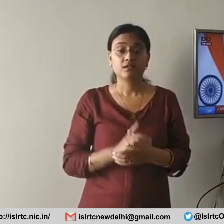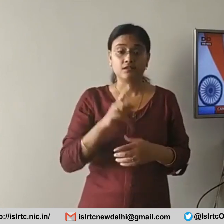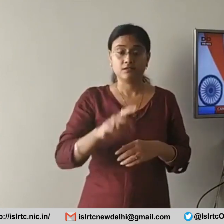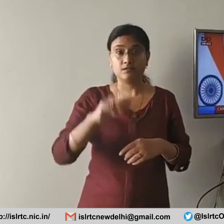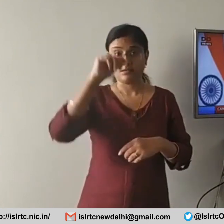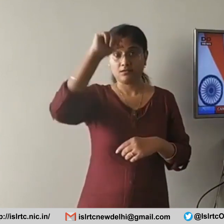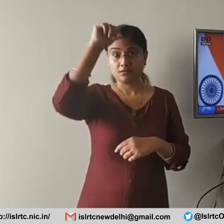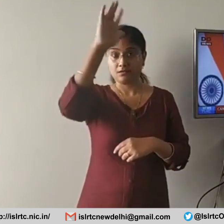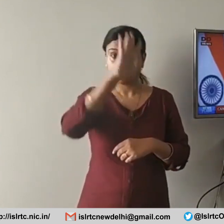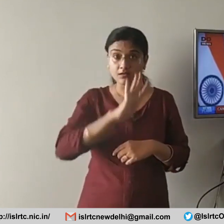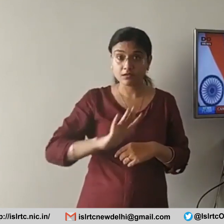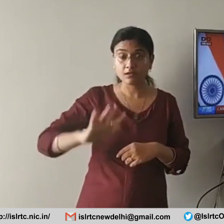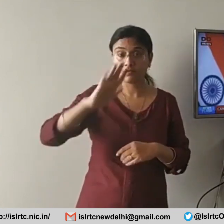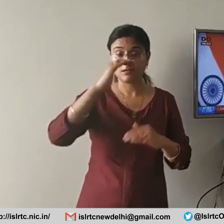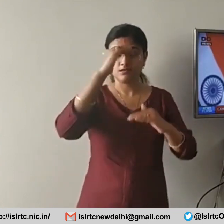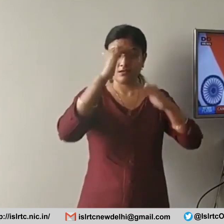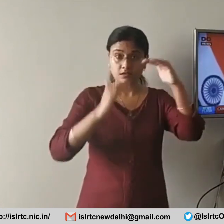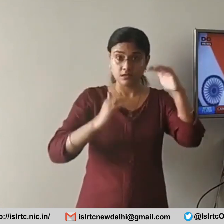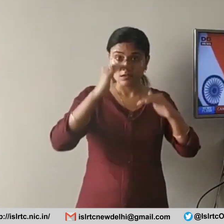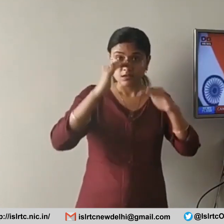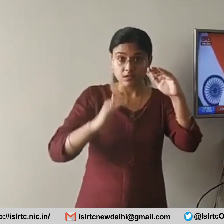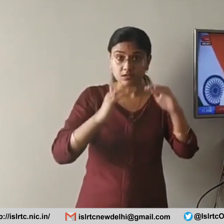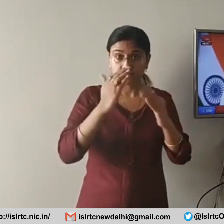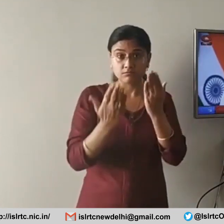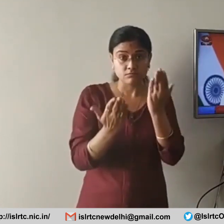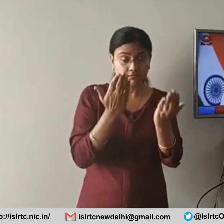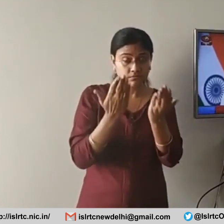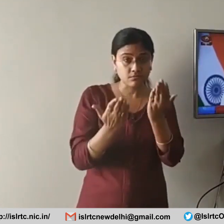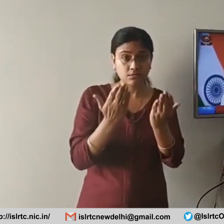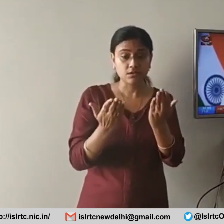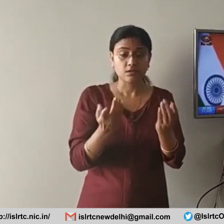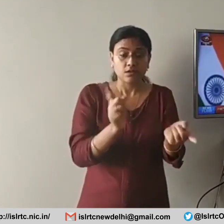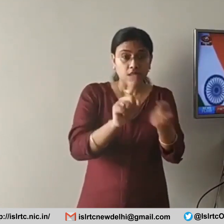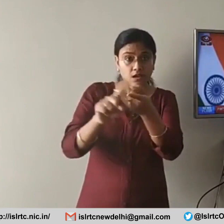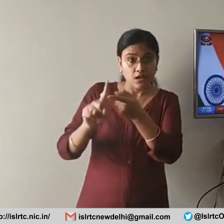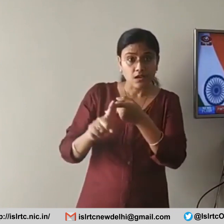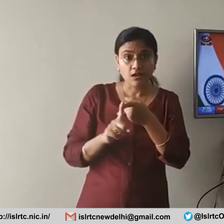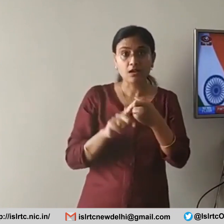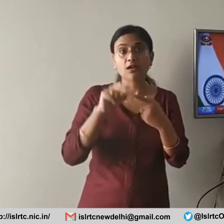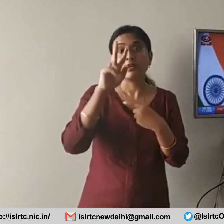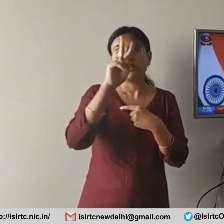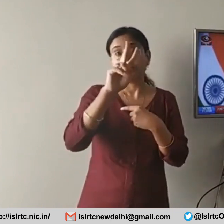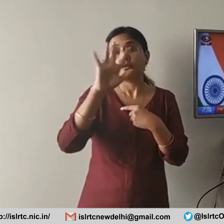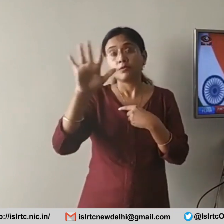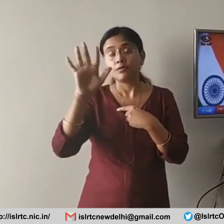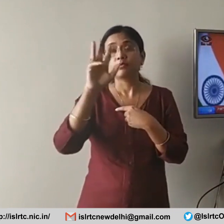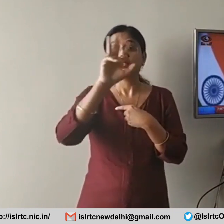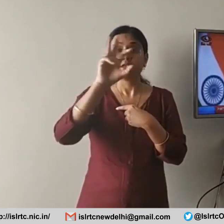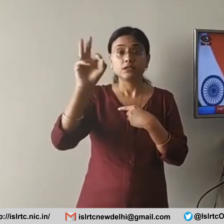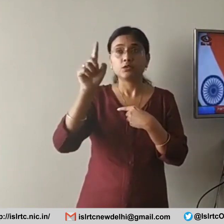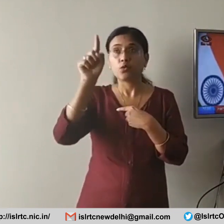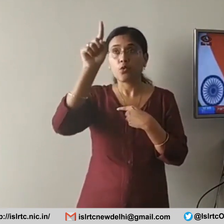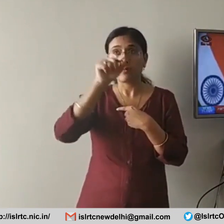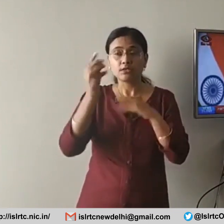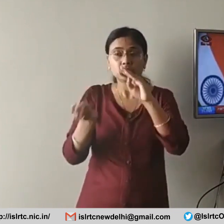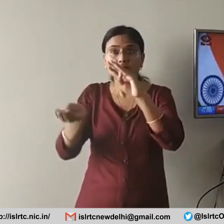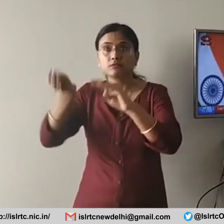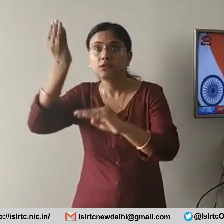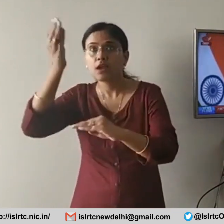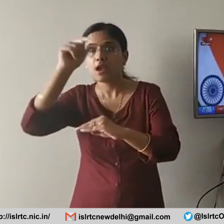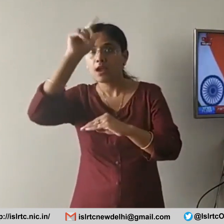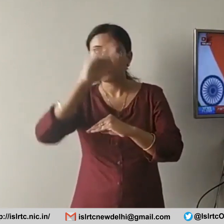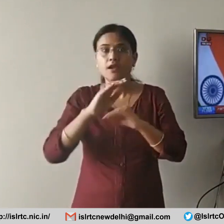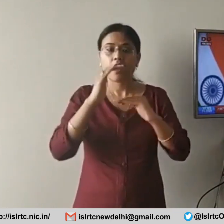भारत की तुलना में कोरोना के केसेस 25 से 30 गुना ज्यादा बढ़ गए हैं।